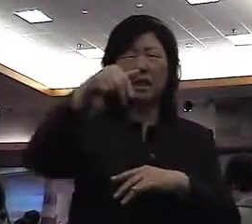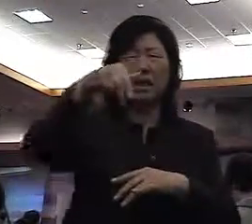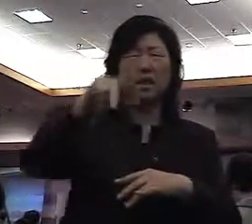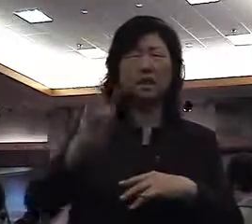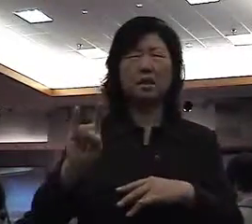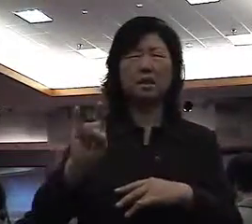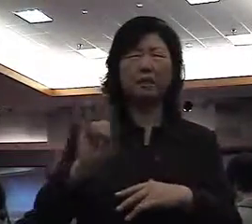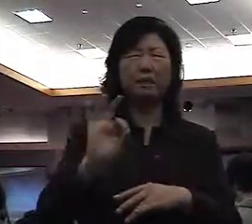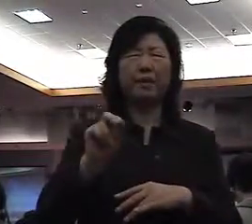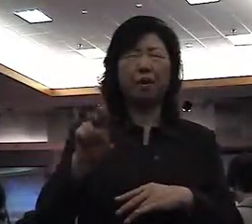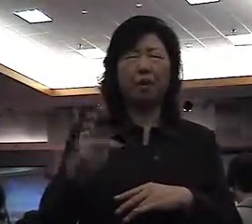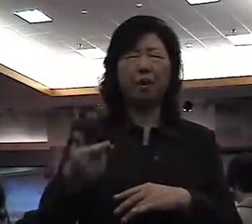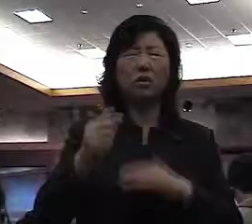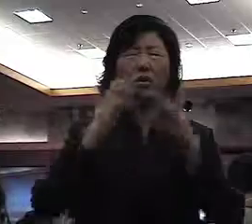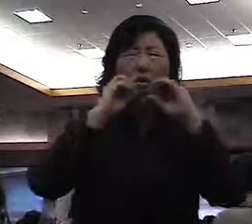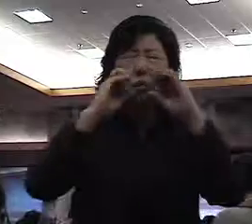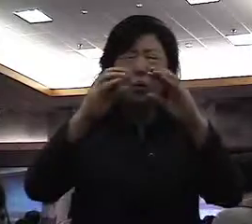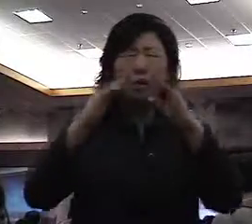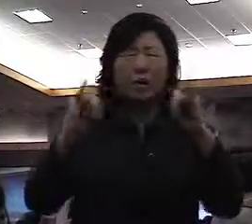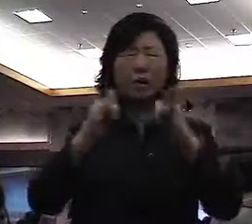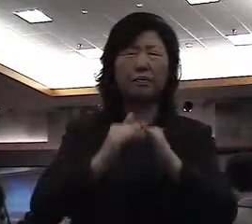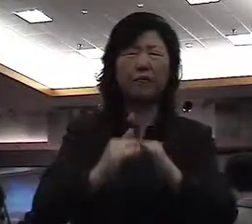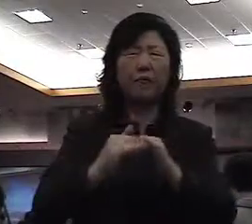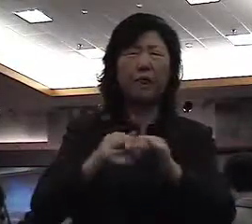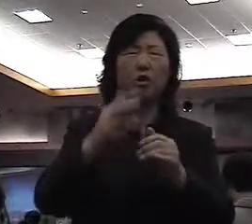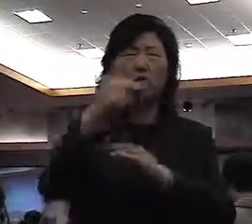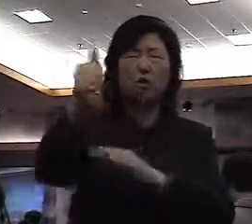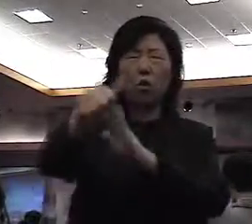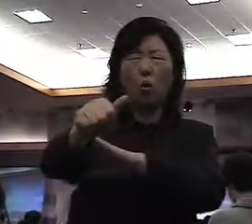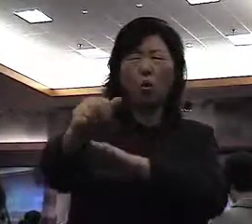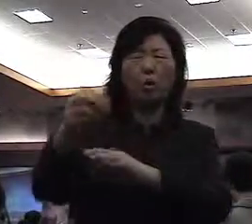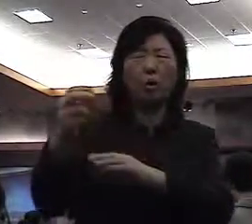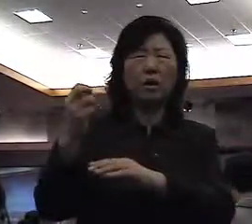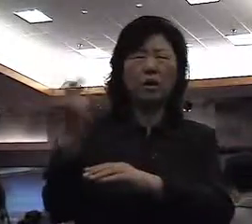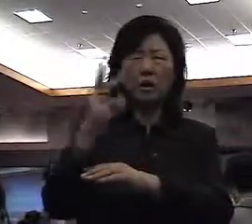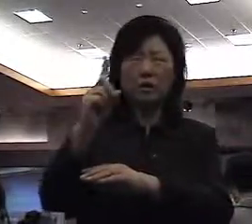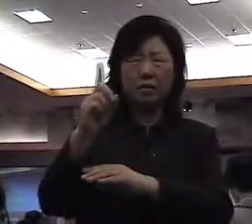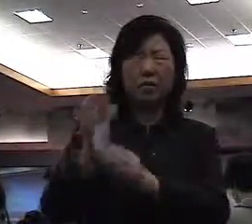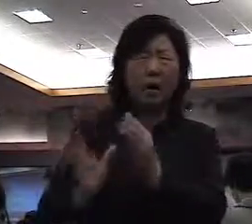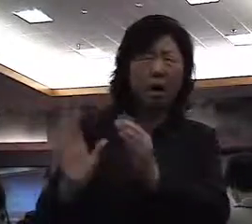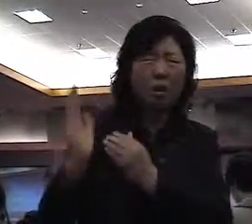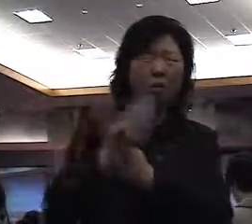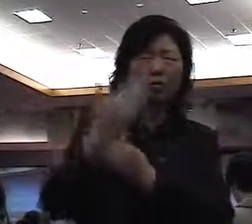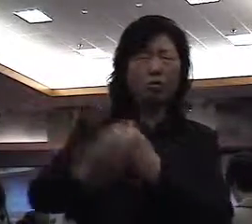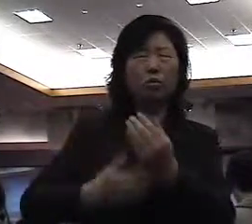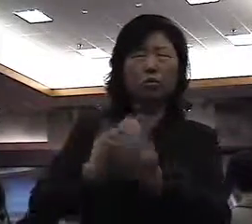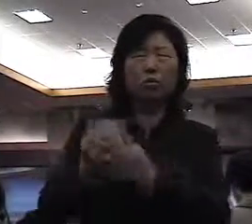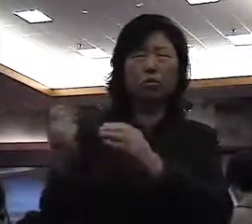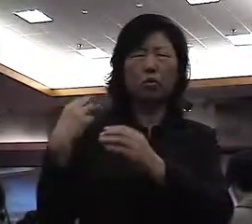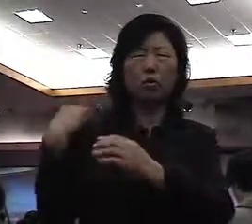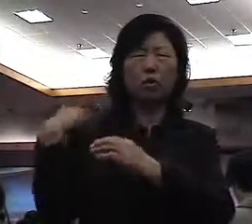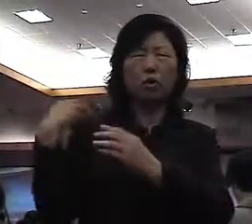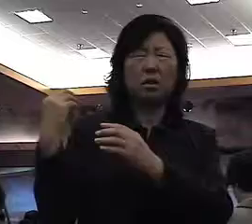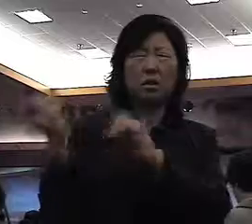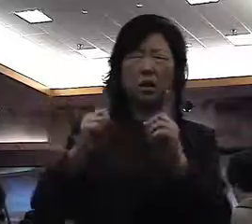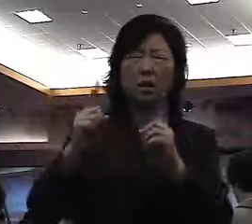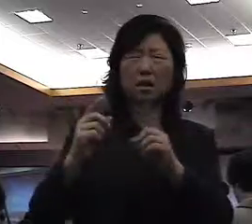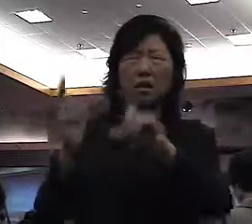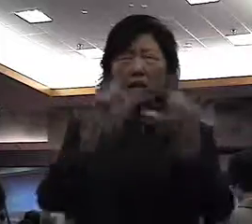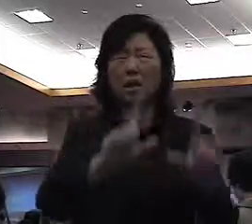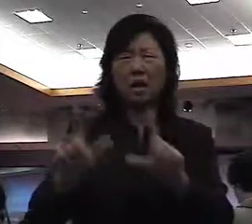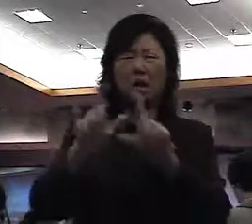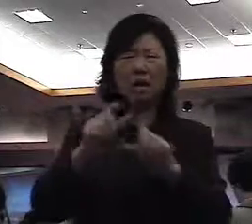주의 오른팔으로 다시 한번 감싸 주셔서 살아있는 말씀으로 우리들의 삶에